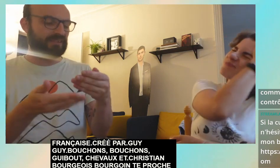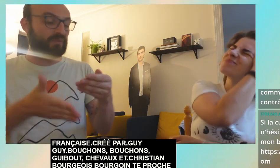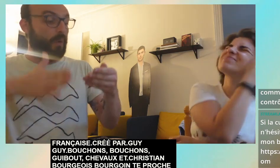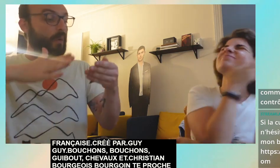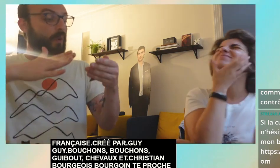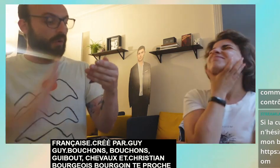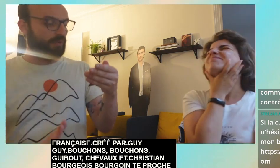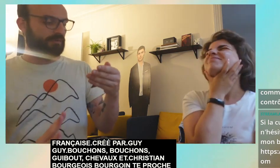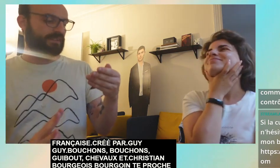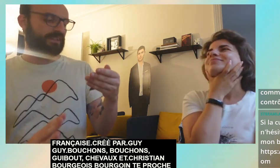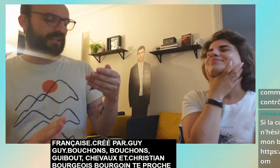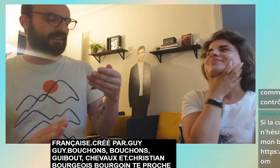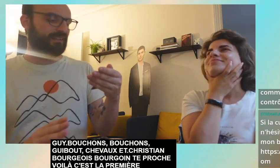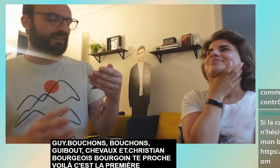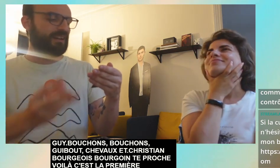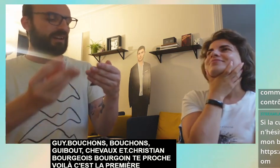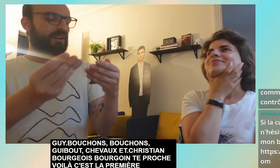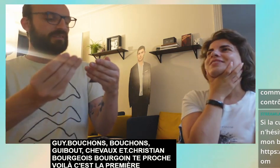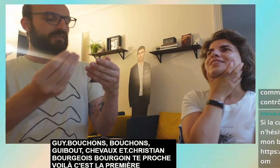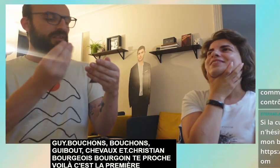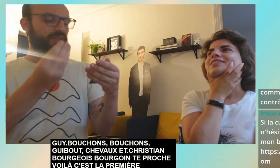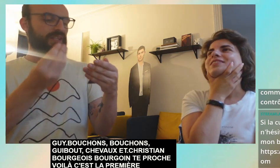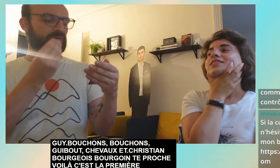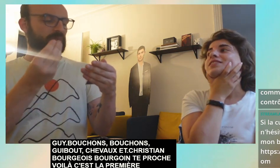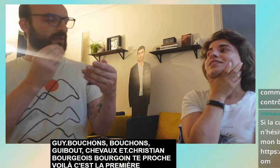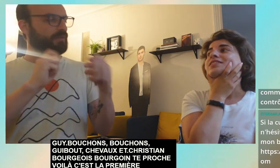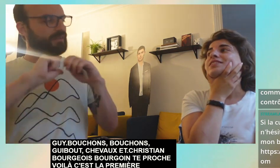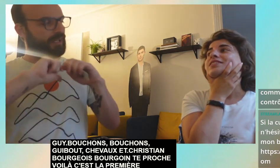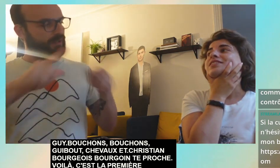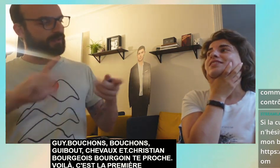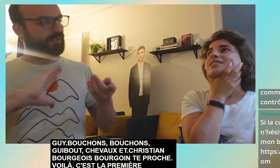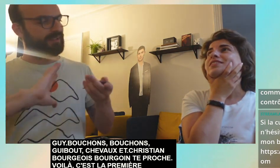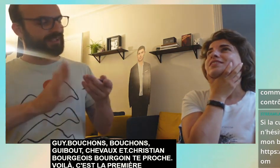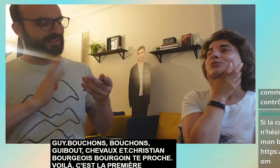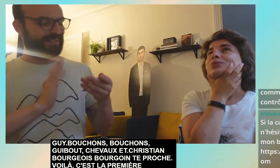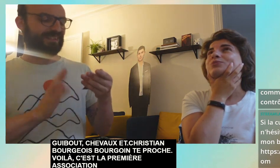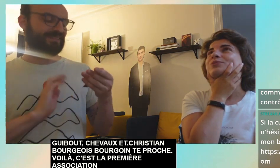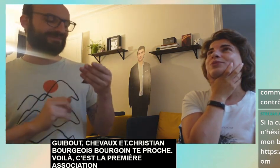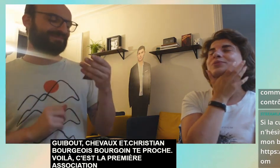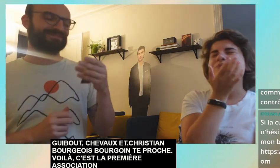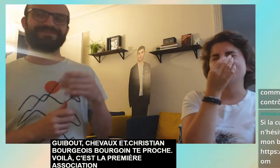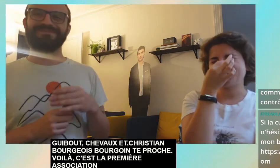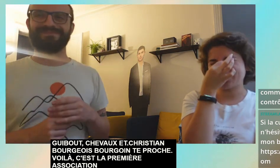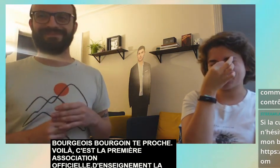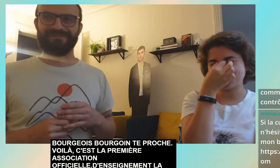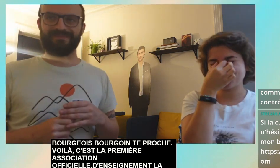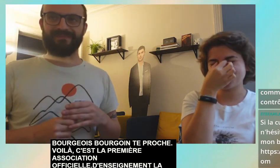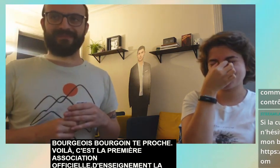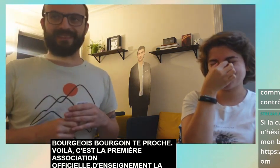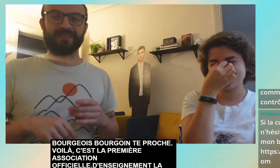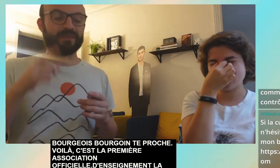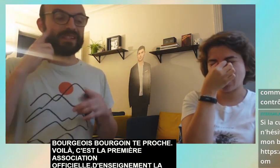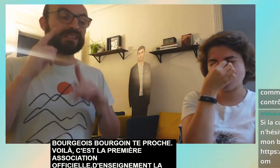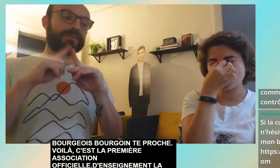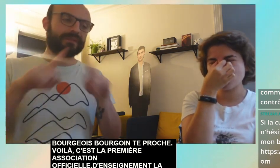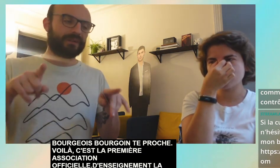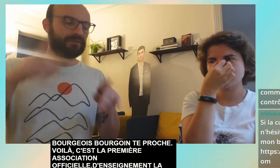association officielle d'enseignement de la langue des signes. Oui, c'est différent du